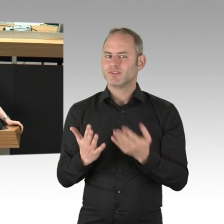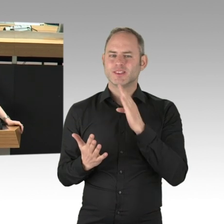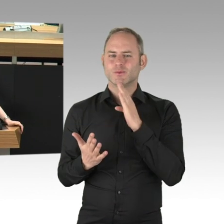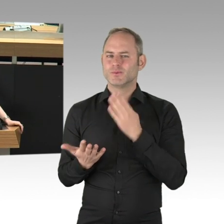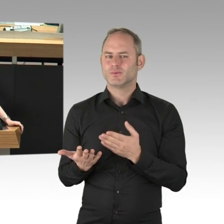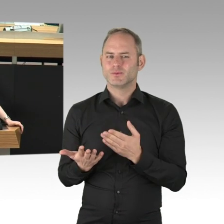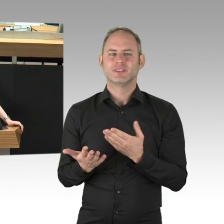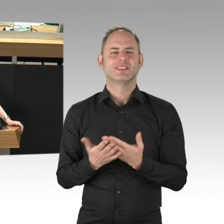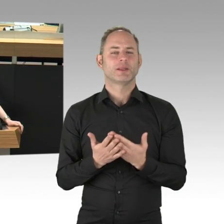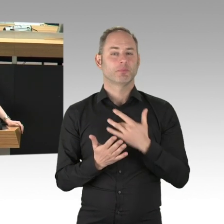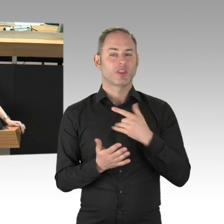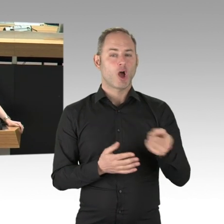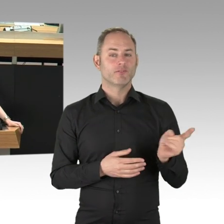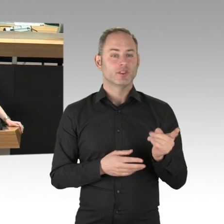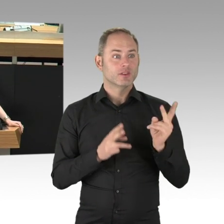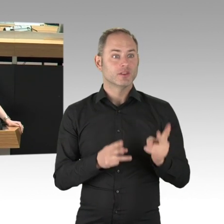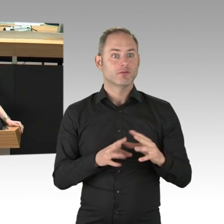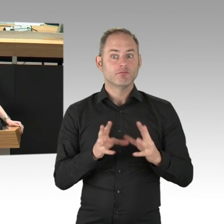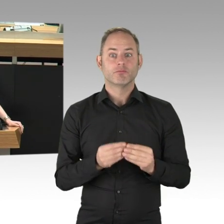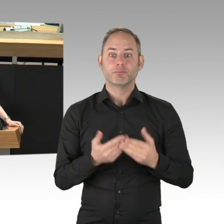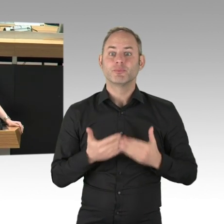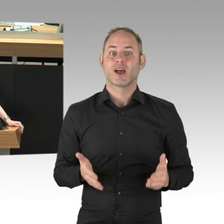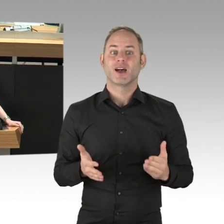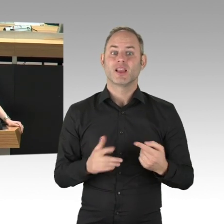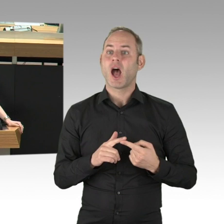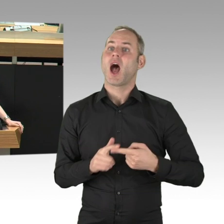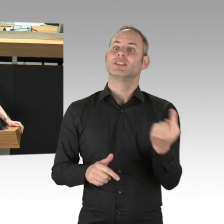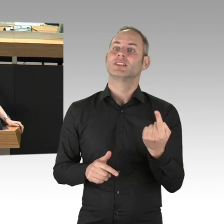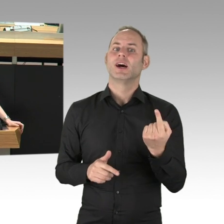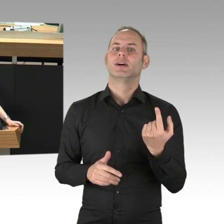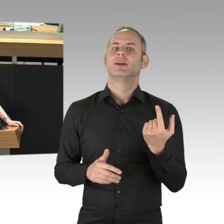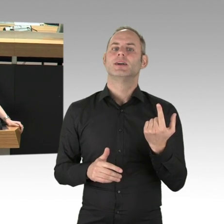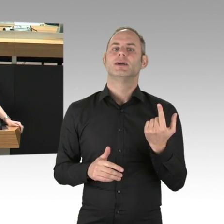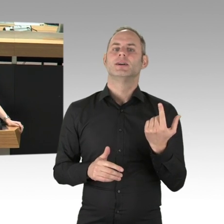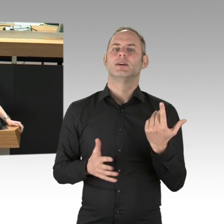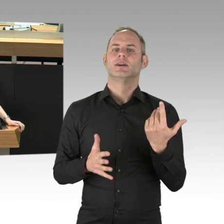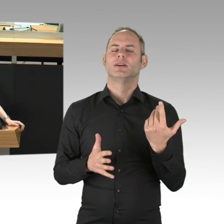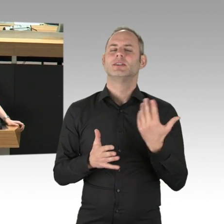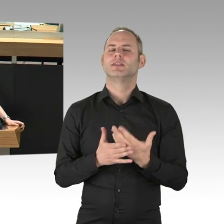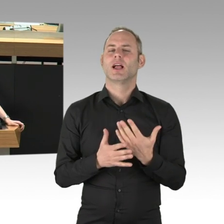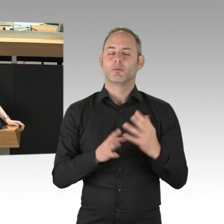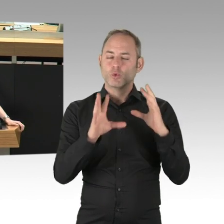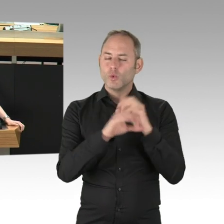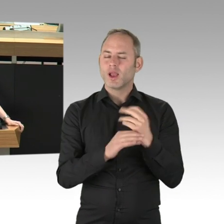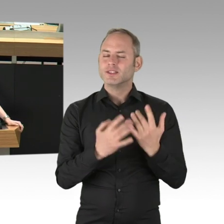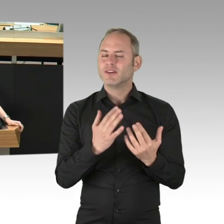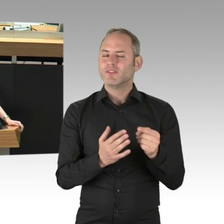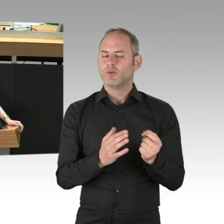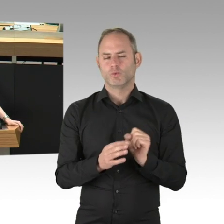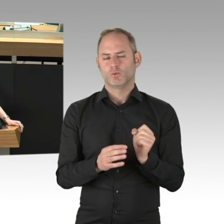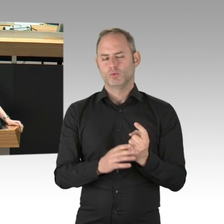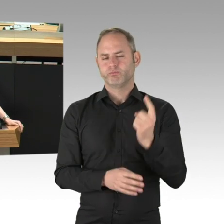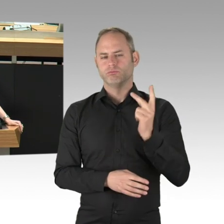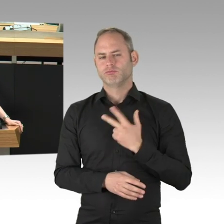zum Handeln ist auch die Entwicklung der Anzahl gewalttätiger antisemitischer Straftaten. Sie stieg von 7 im Jahr 2017